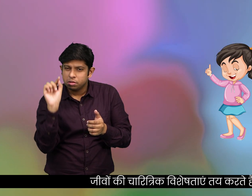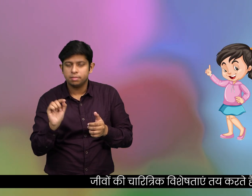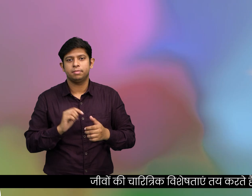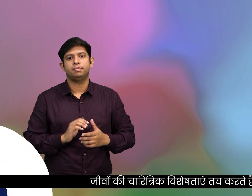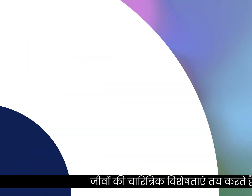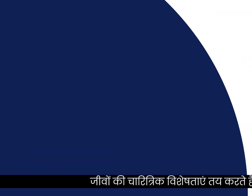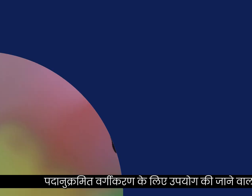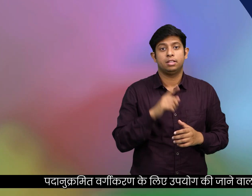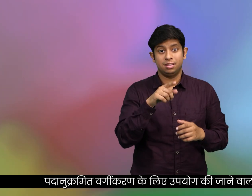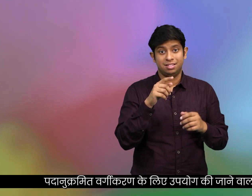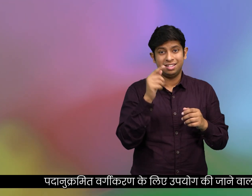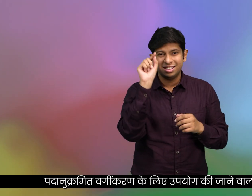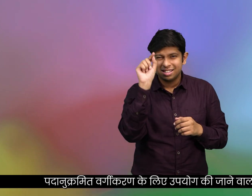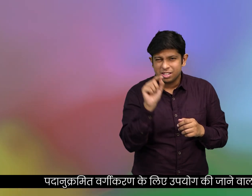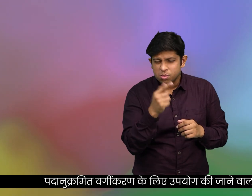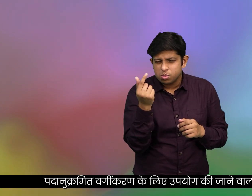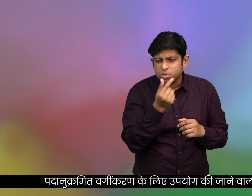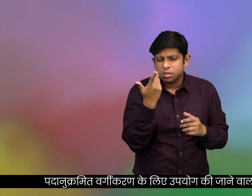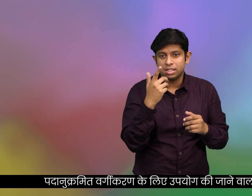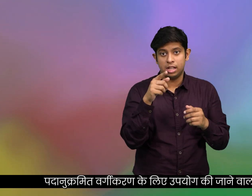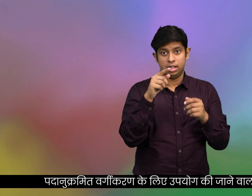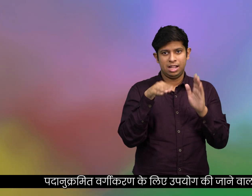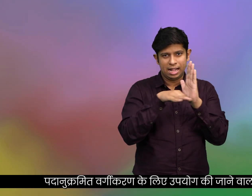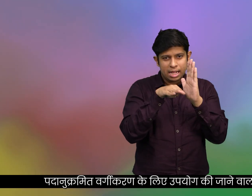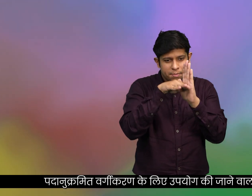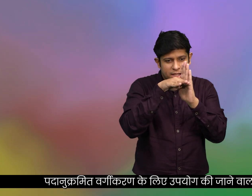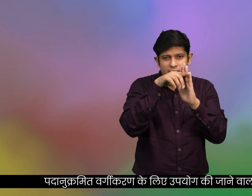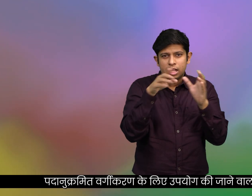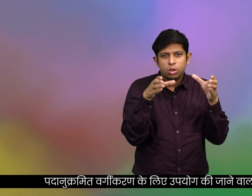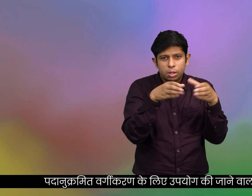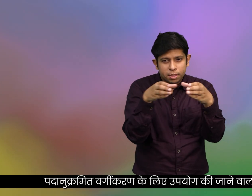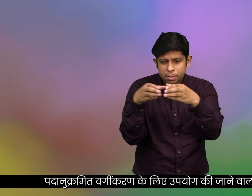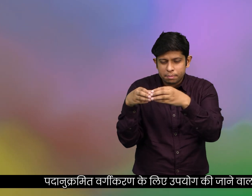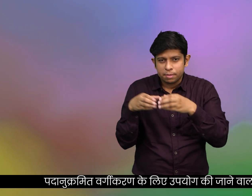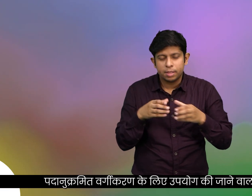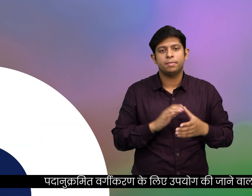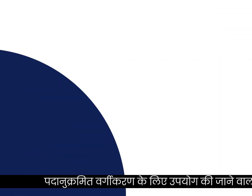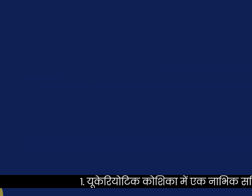हैं। पदानुक्रमित वर्गीकरण के लिए उपयोग की जाने वाली विशेषताएं।